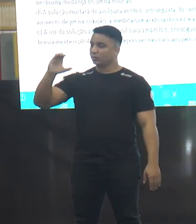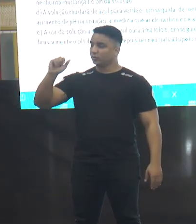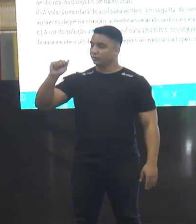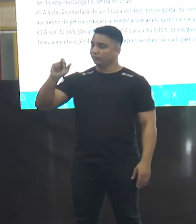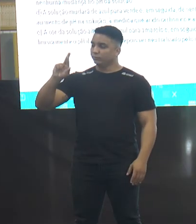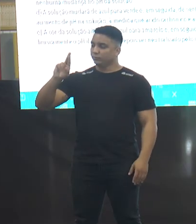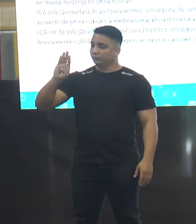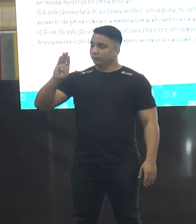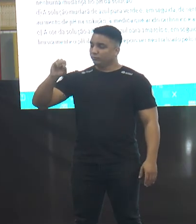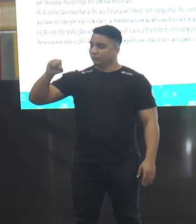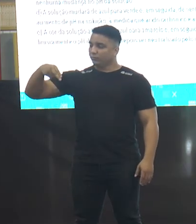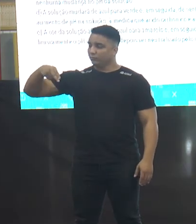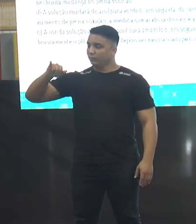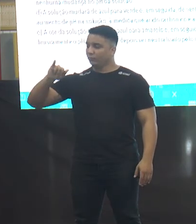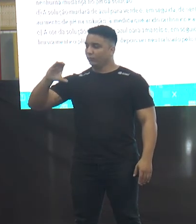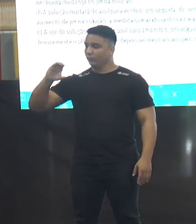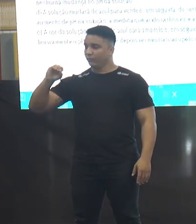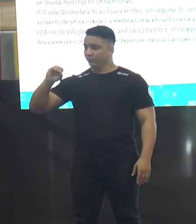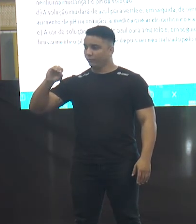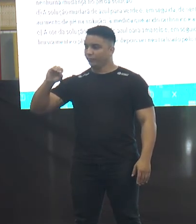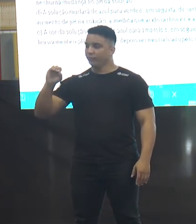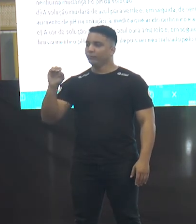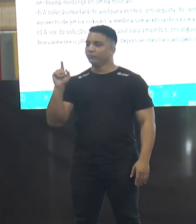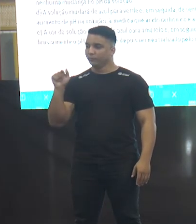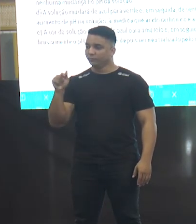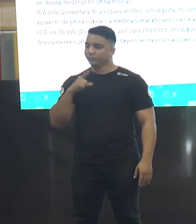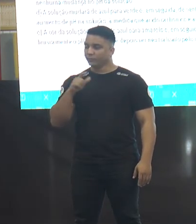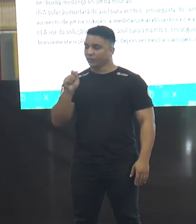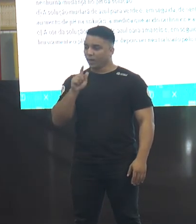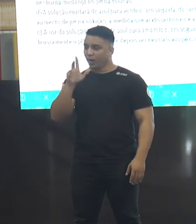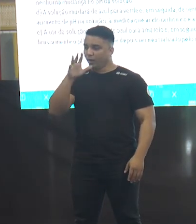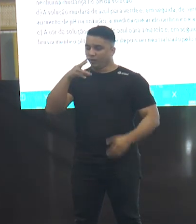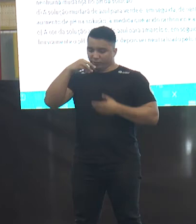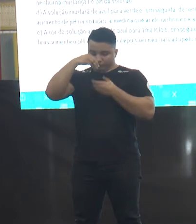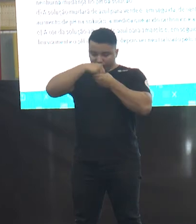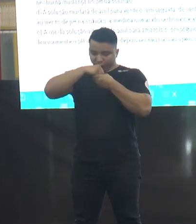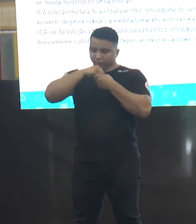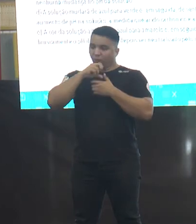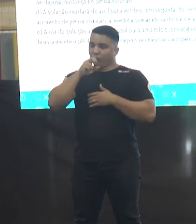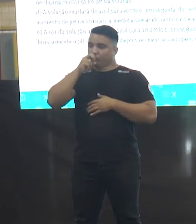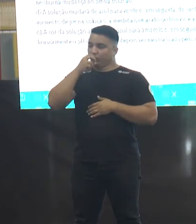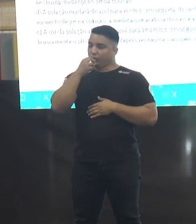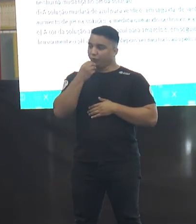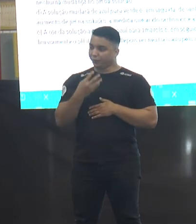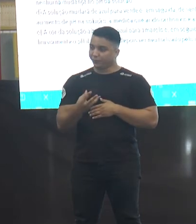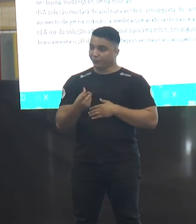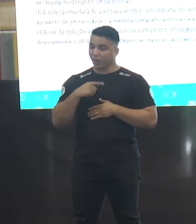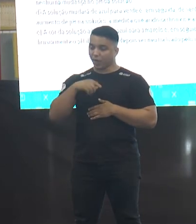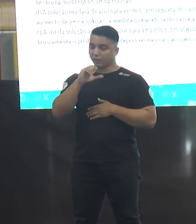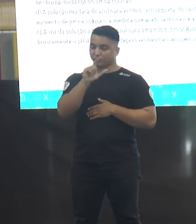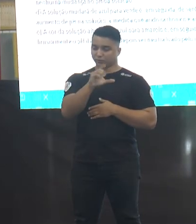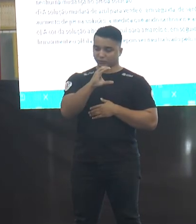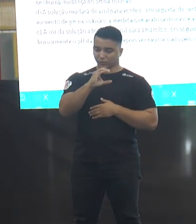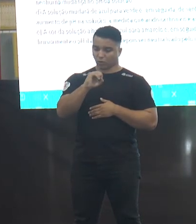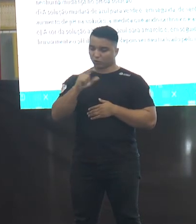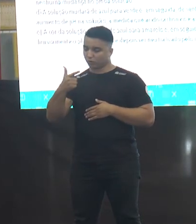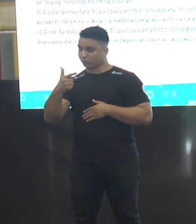mim. O CO2 é o gás carbônico. Eu quero que vocês saibam que o gás